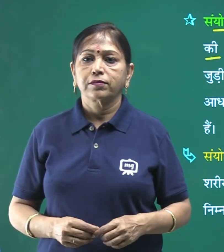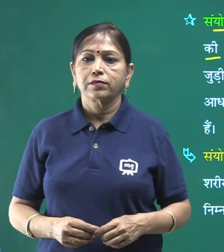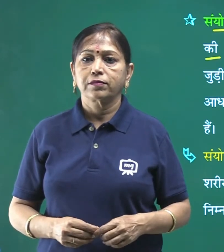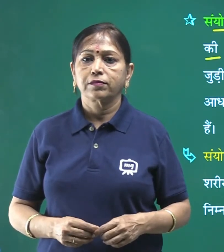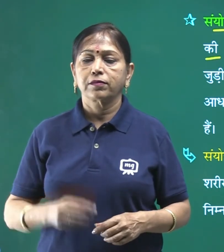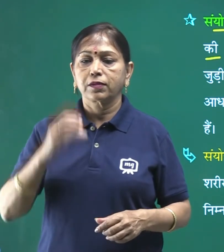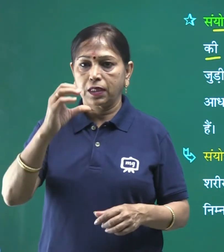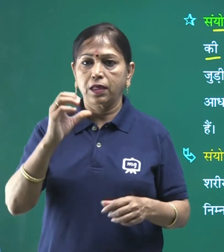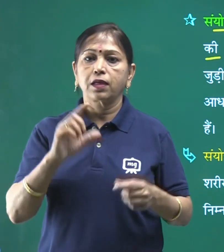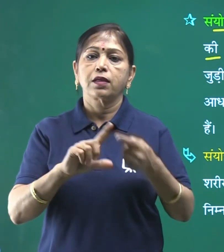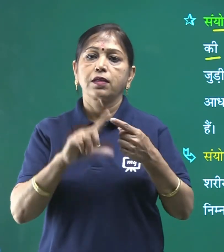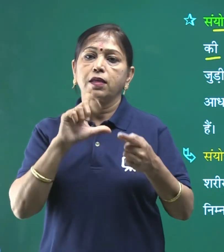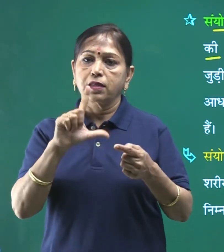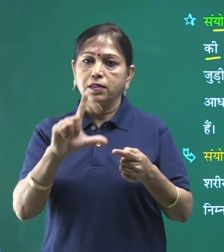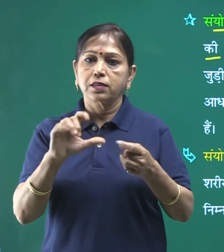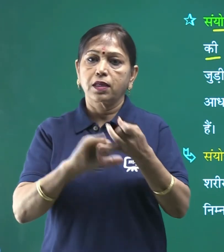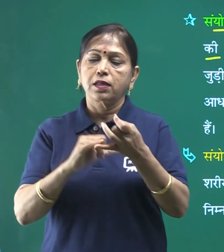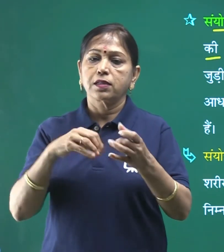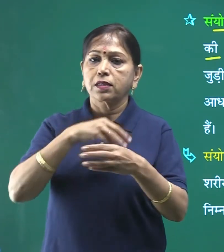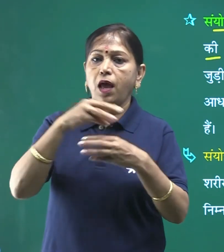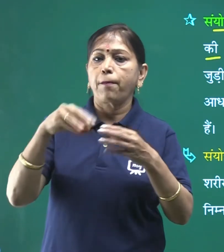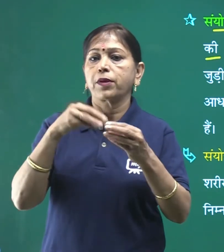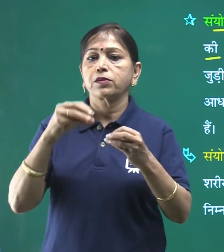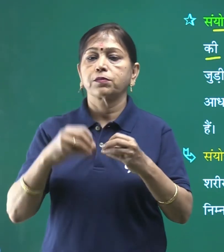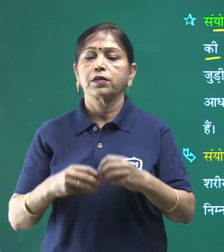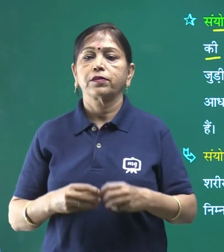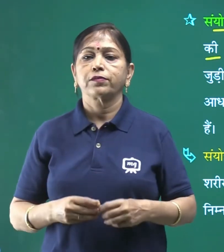कोशिकाएं आपस में